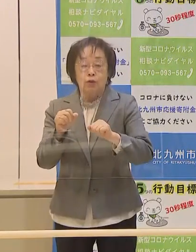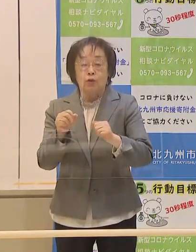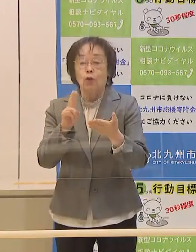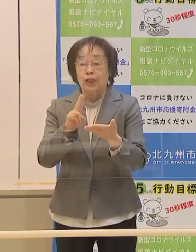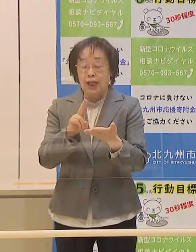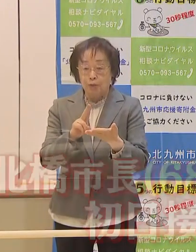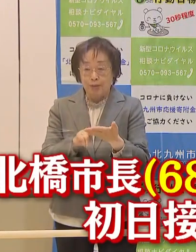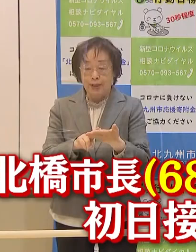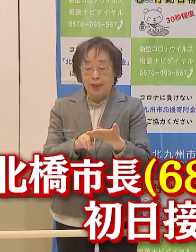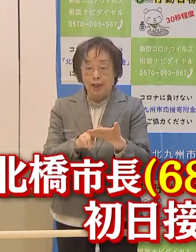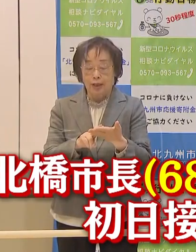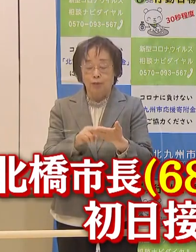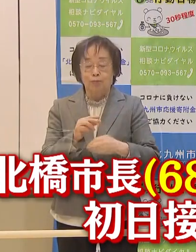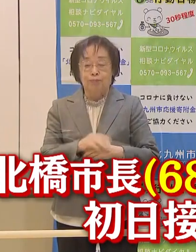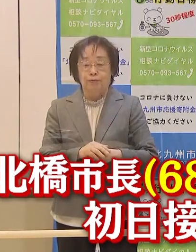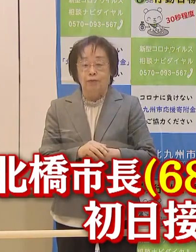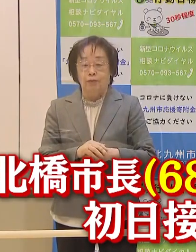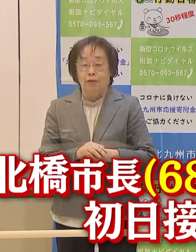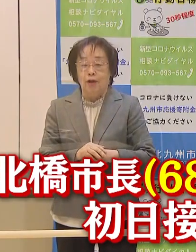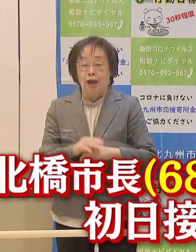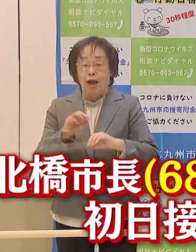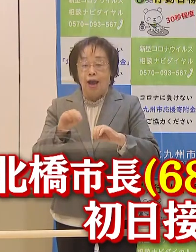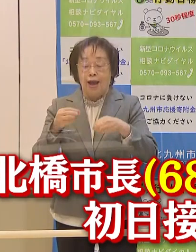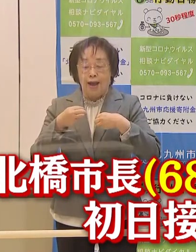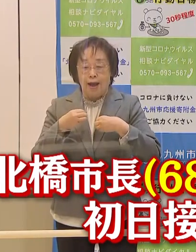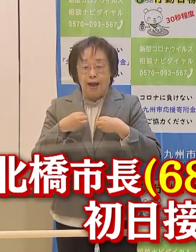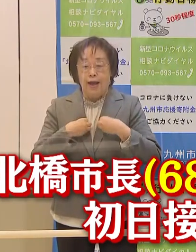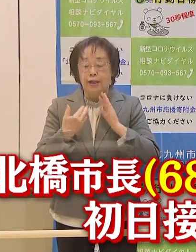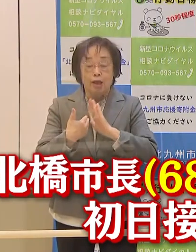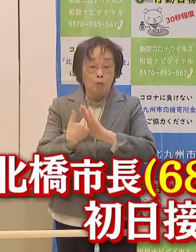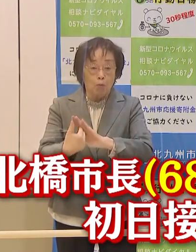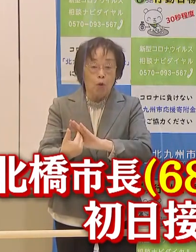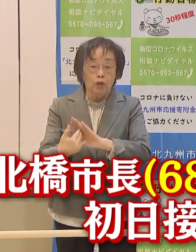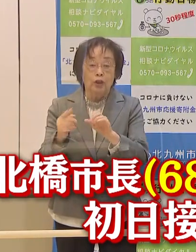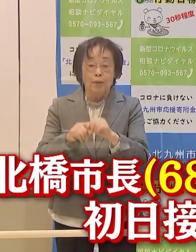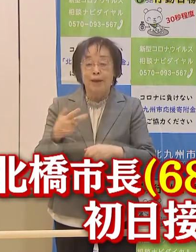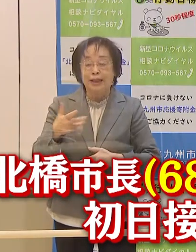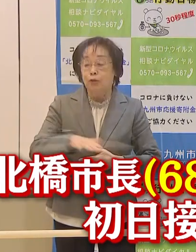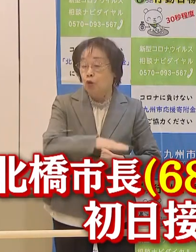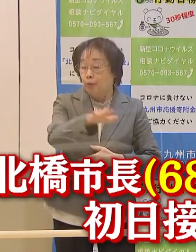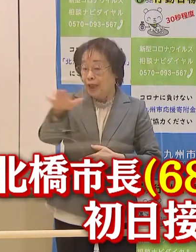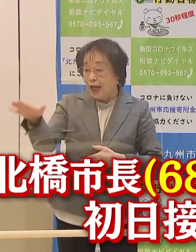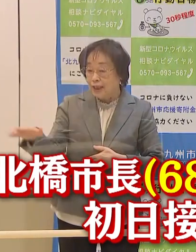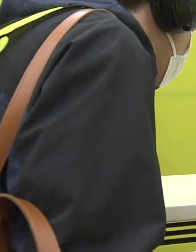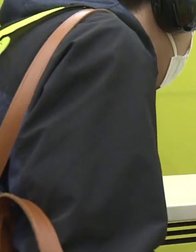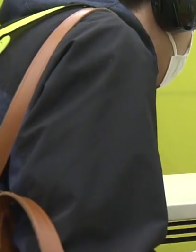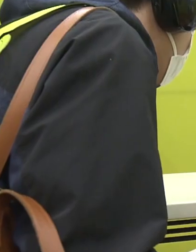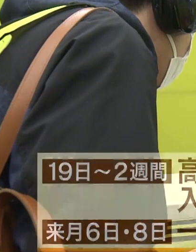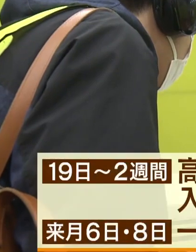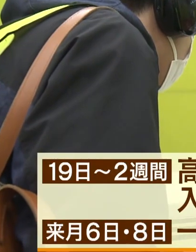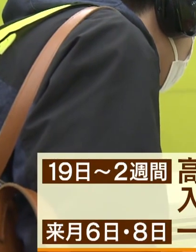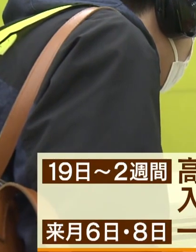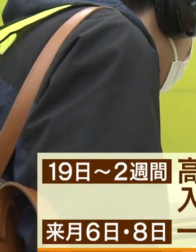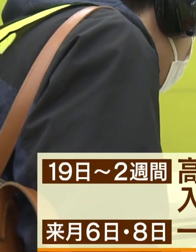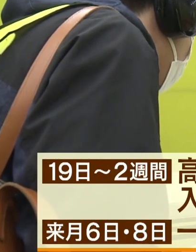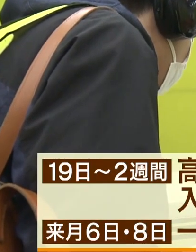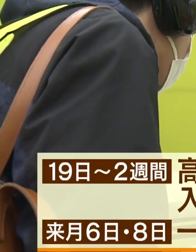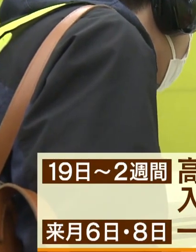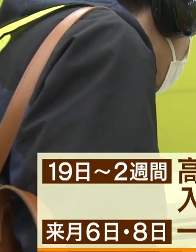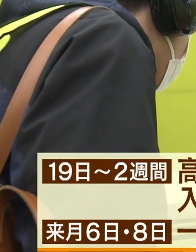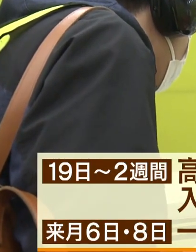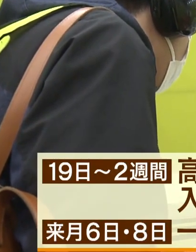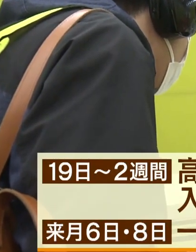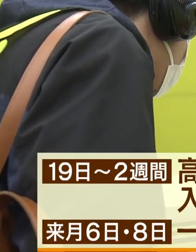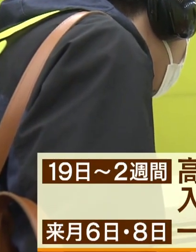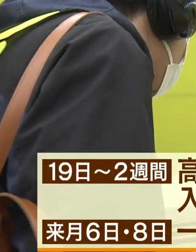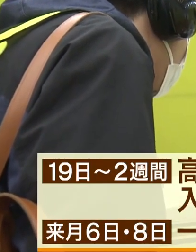行います。現在68歳の北橋市長は初日に自ら接種を受ける考えを示しました。